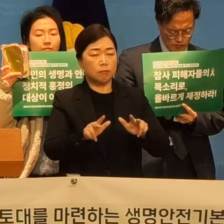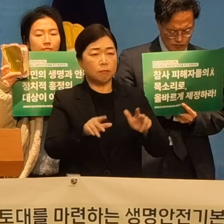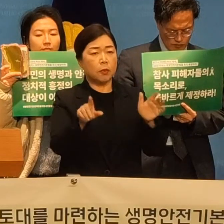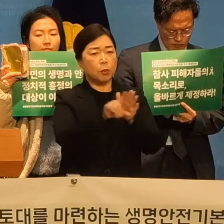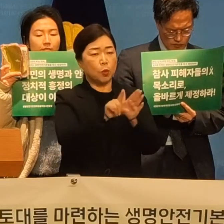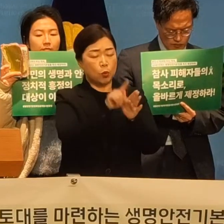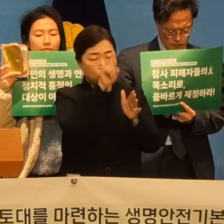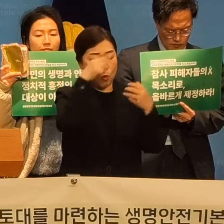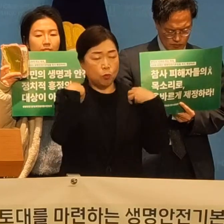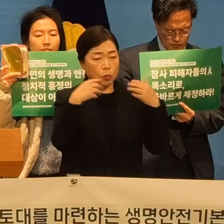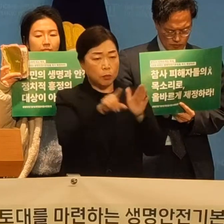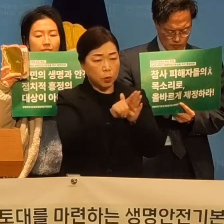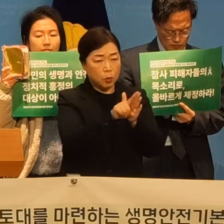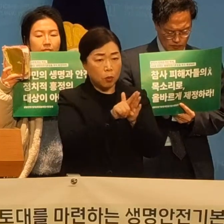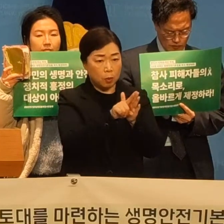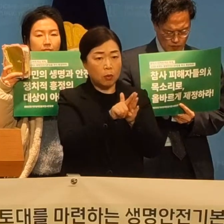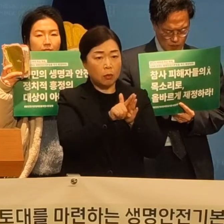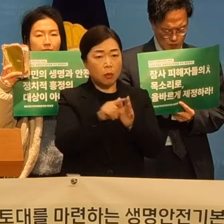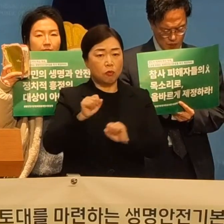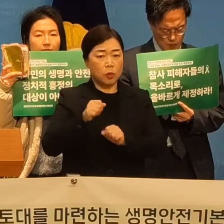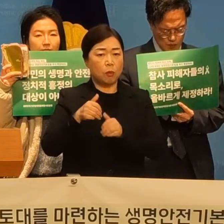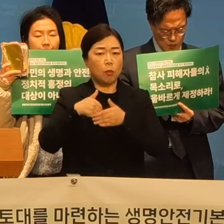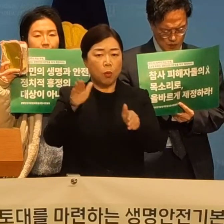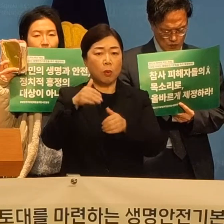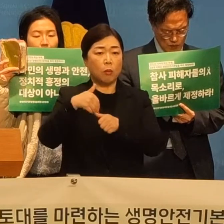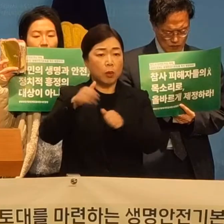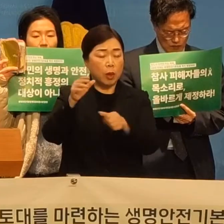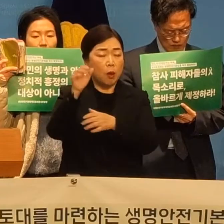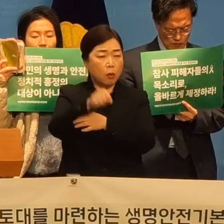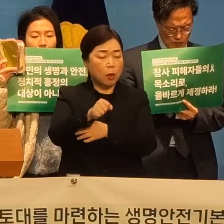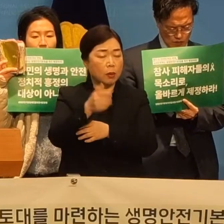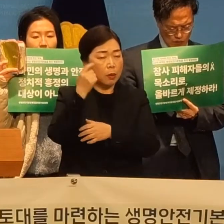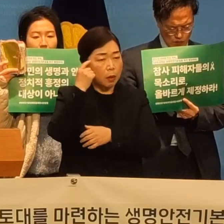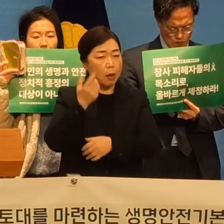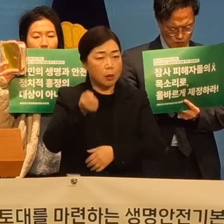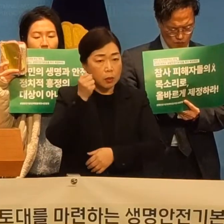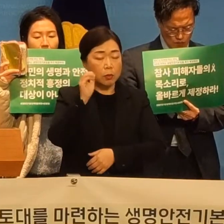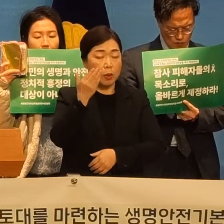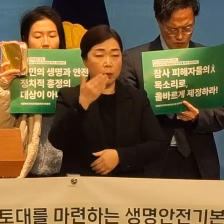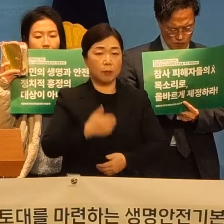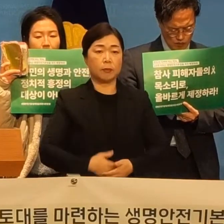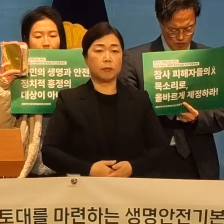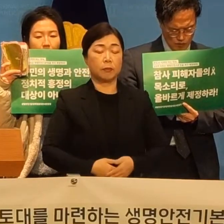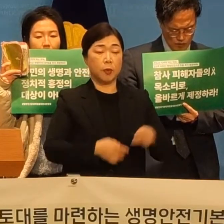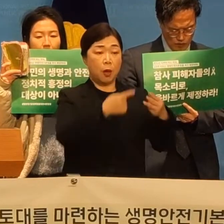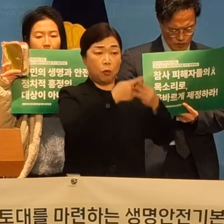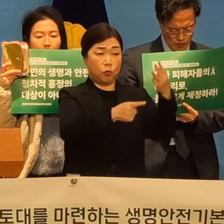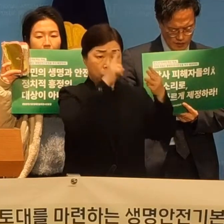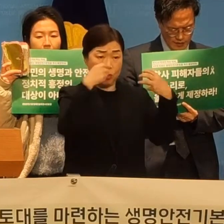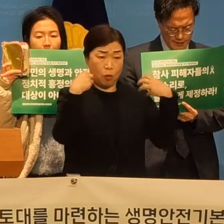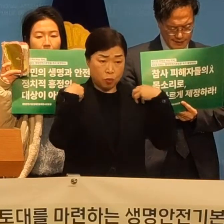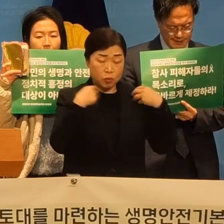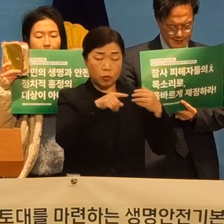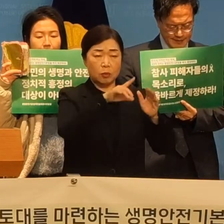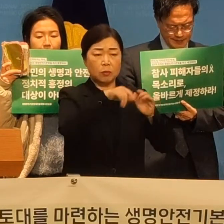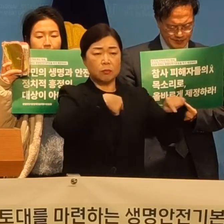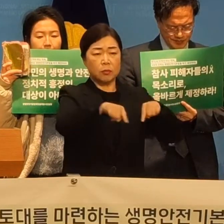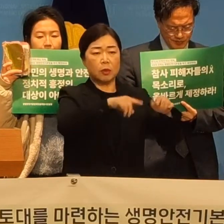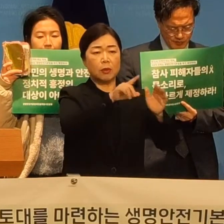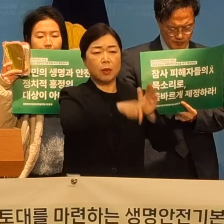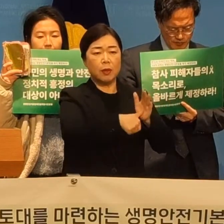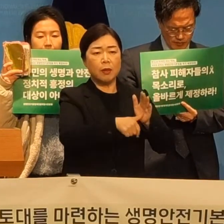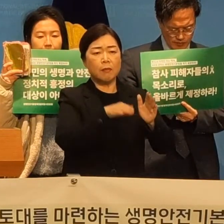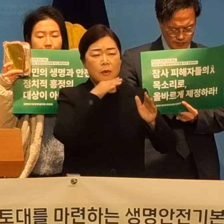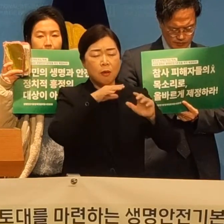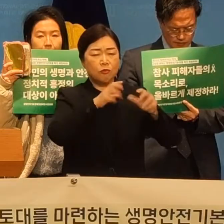하는 생각이 들었다라는 말씀이었습니다. 윤석열 정부 아래서 바닥까지 무너졌었던